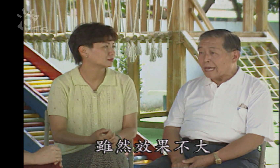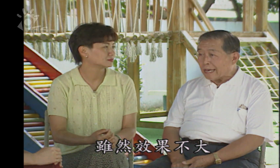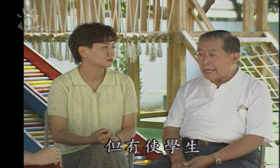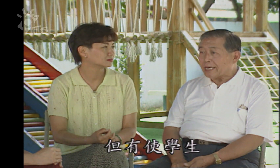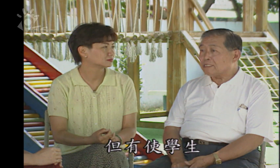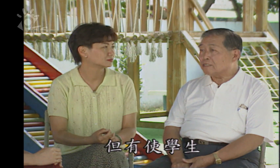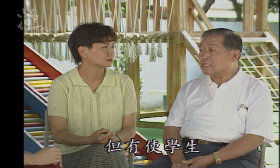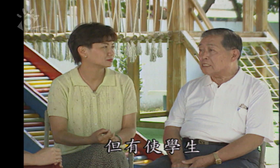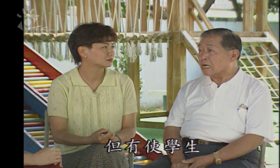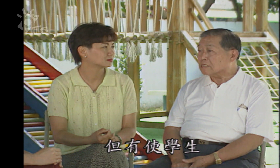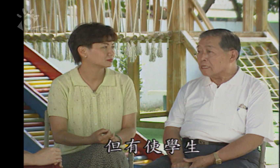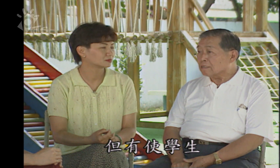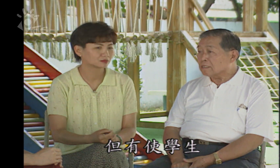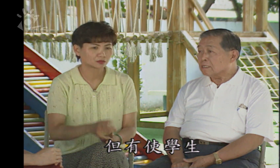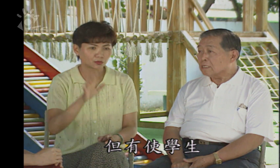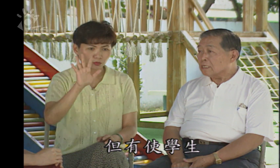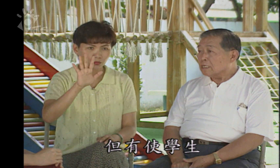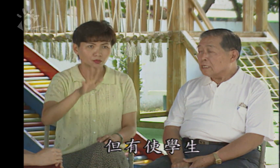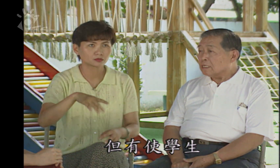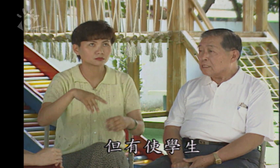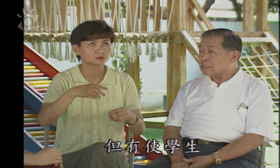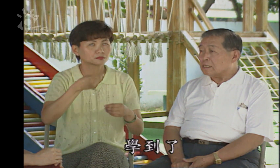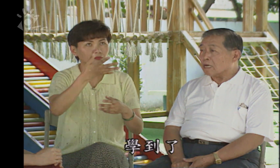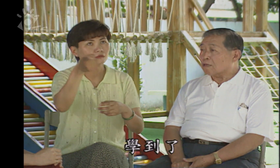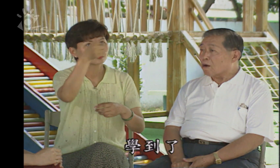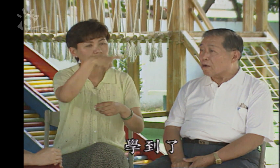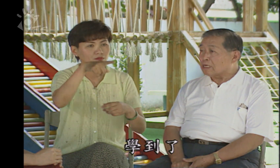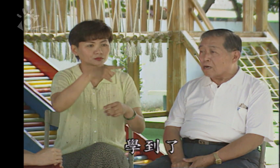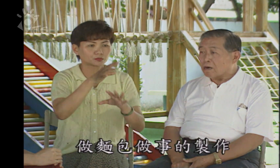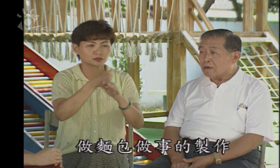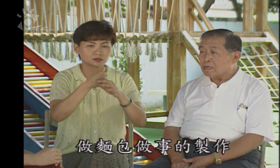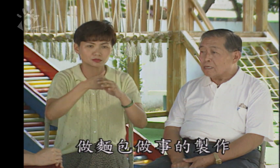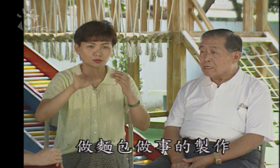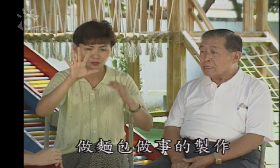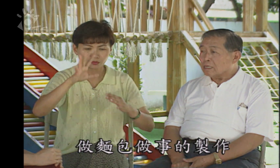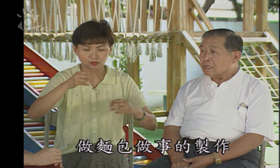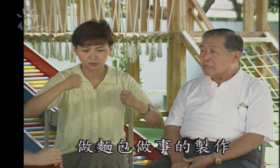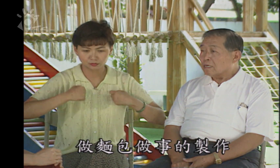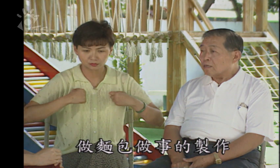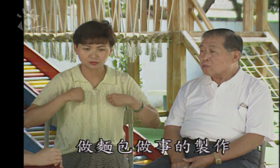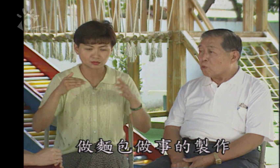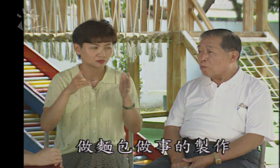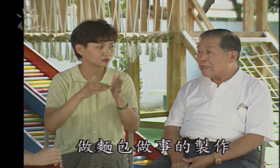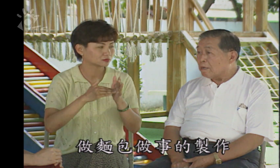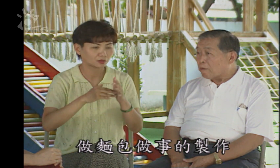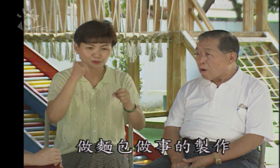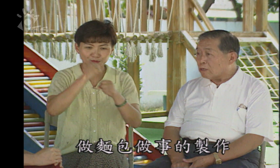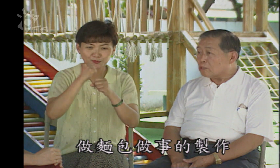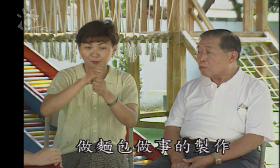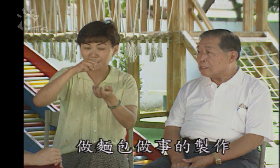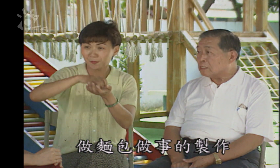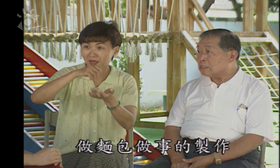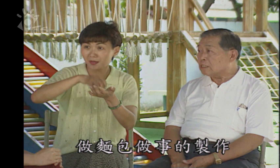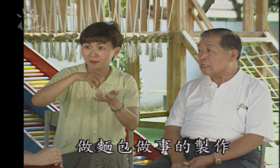但有些学生学到了做面包、做湿地